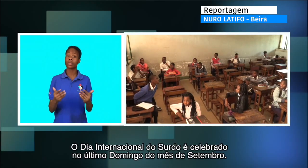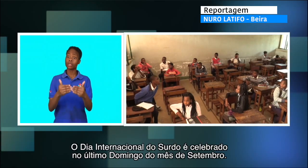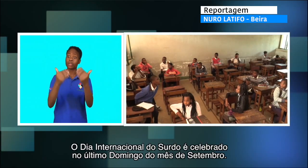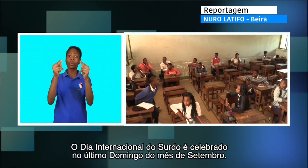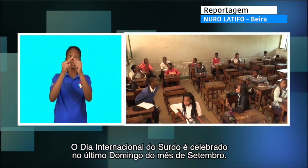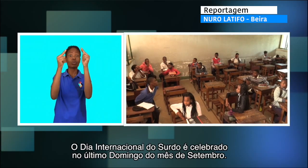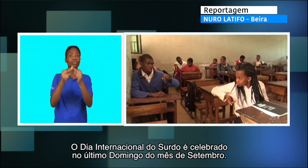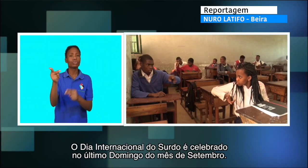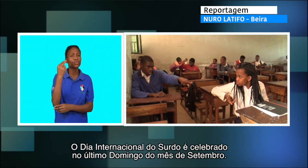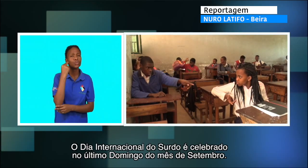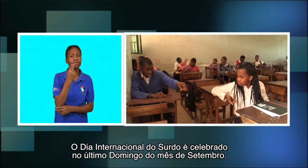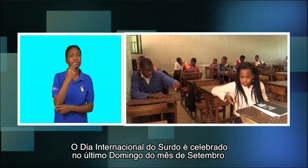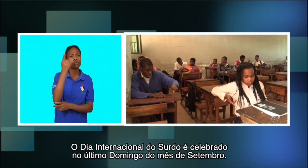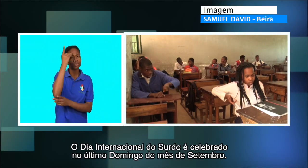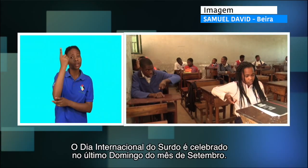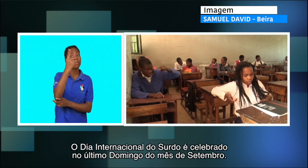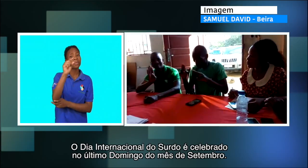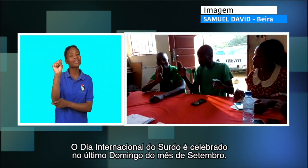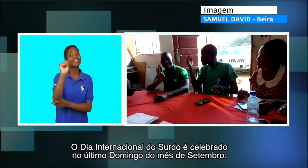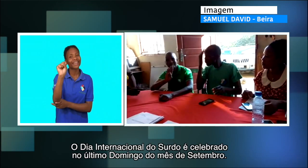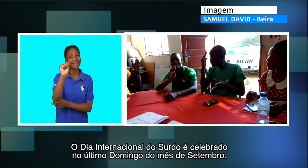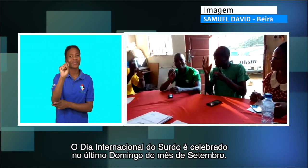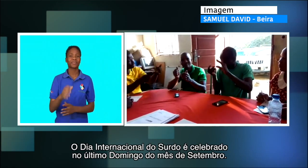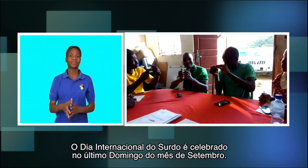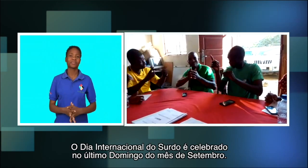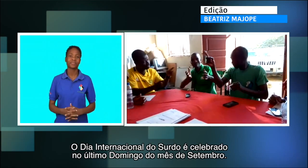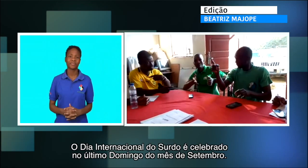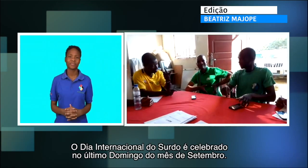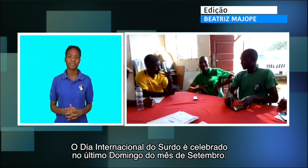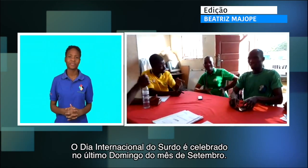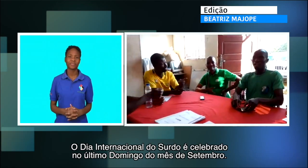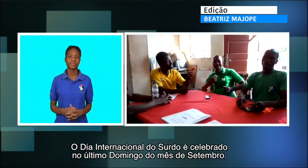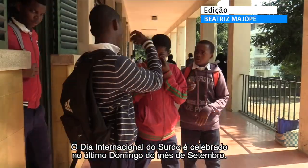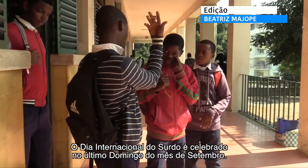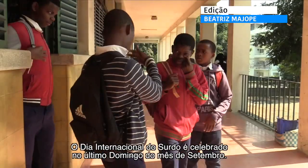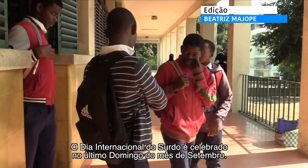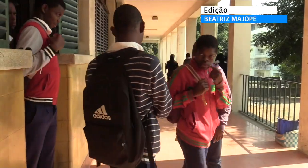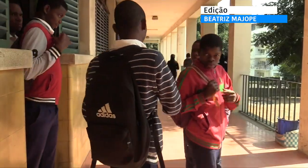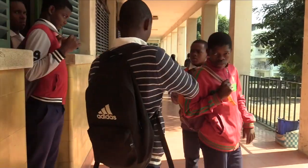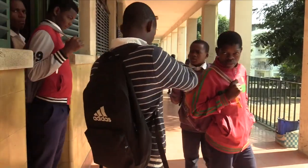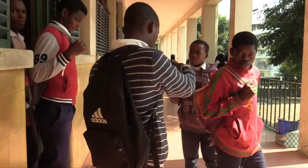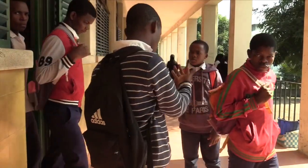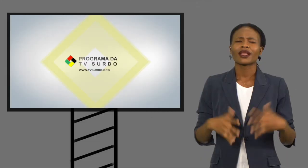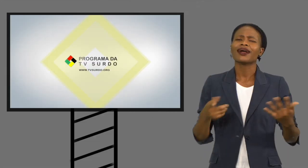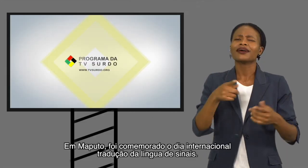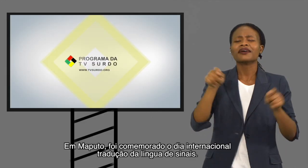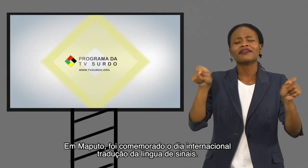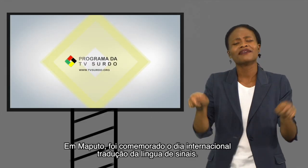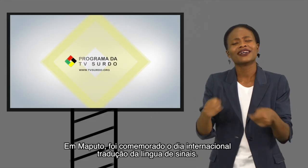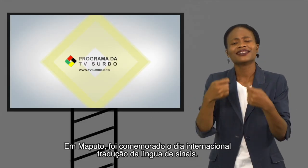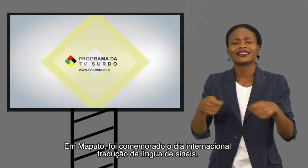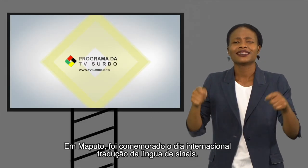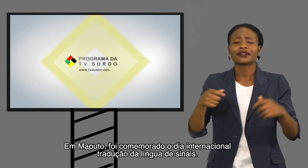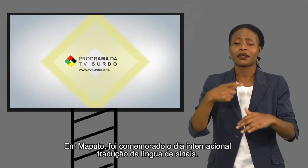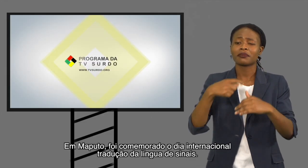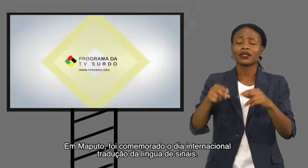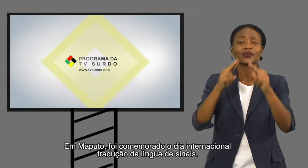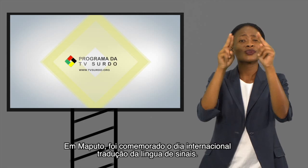O Dia Internacional dos Surdos é celebrado no último domingo do mês de setembro, em Maputo.